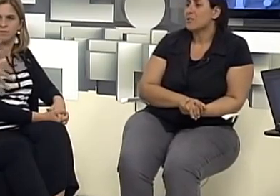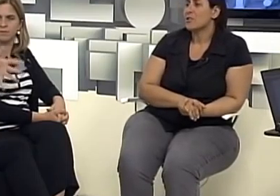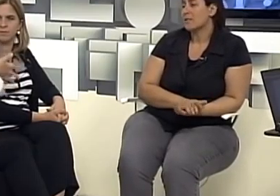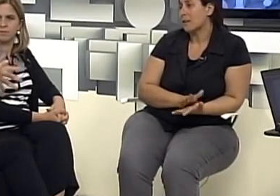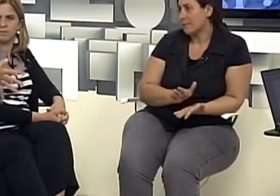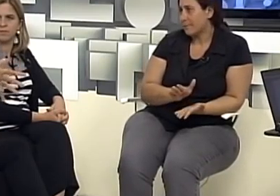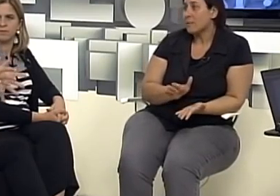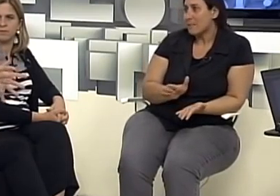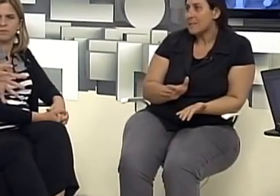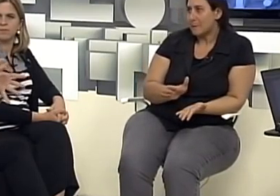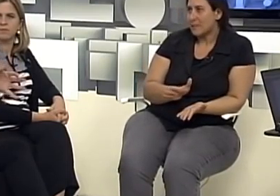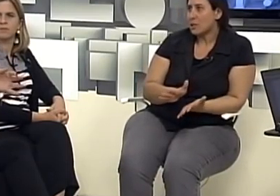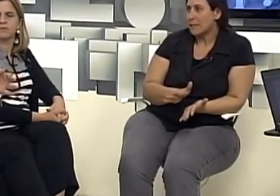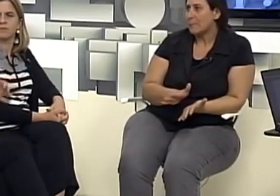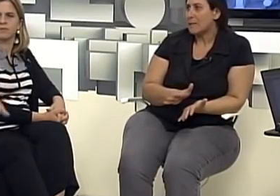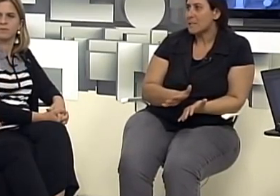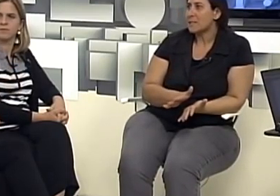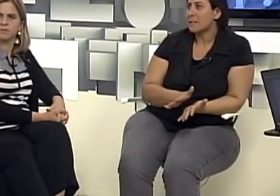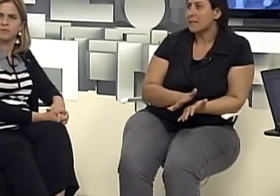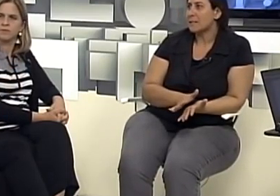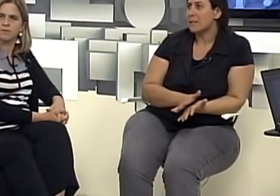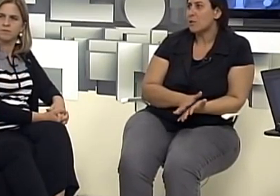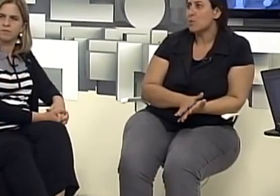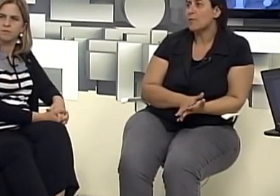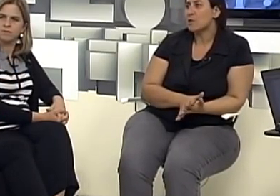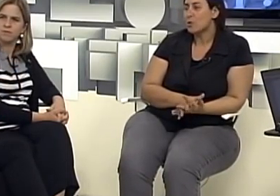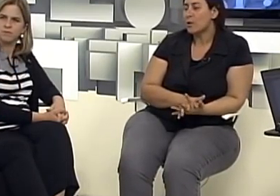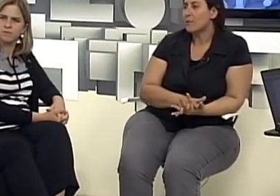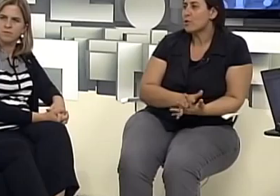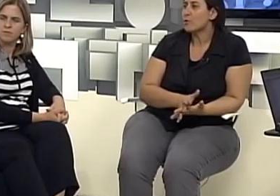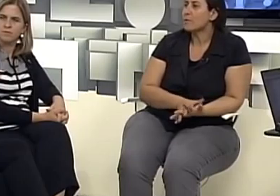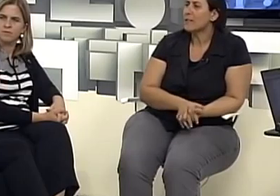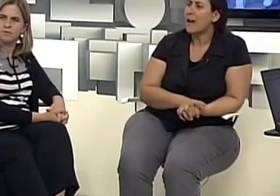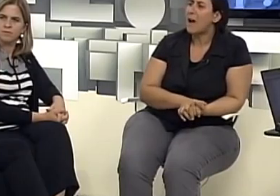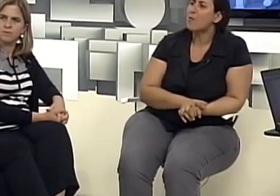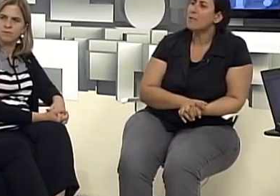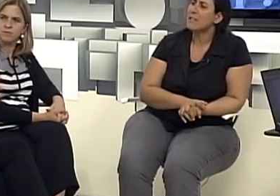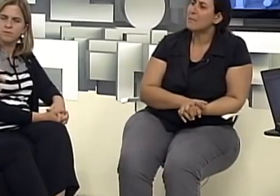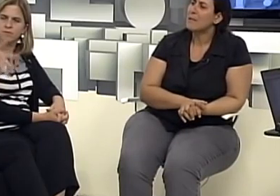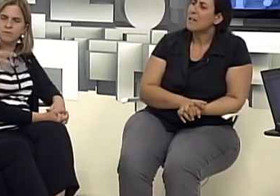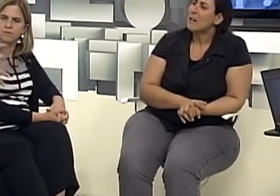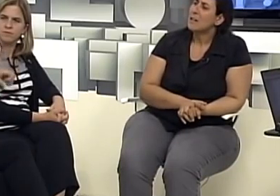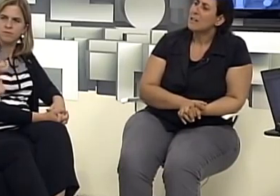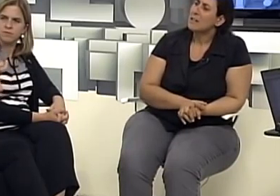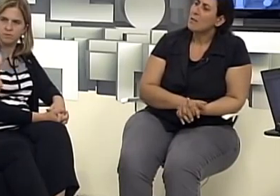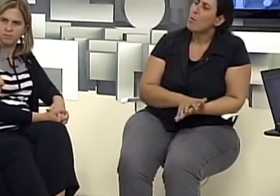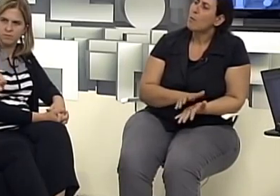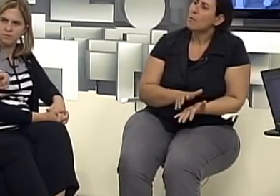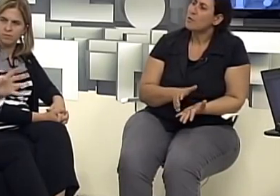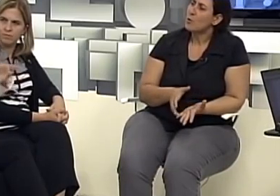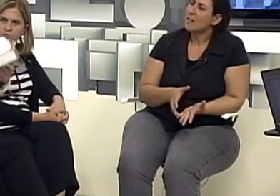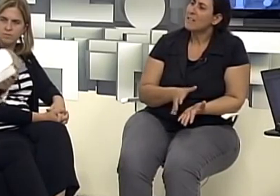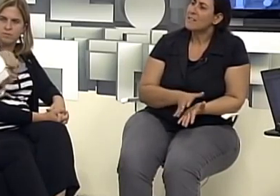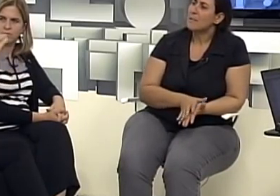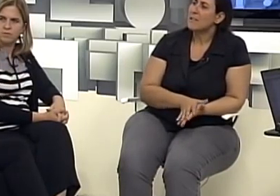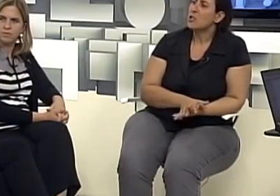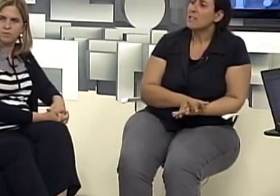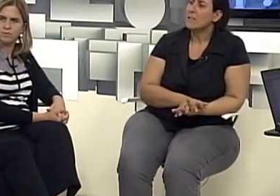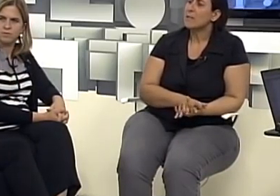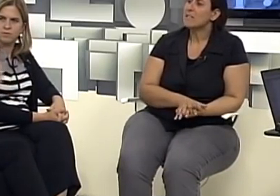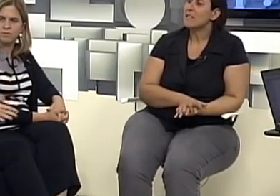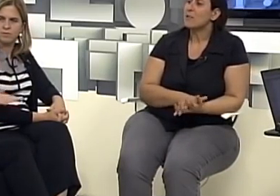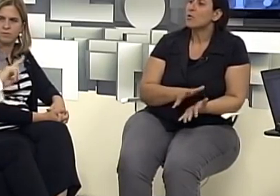A gente, falando de disciplina de Libras, eu sou professora no Instituto Federal e, como professora da